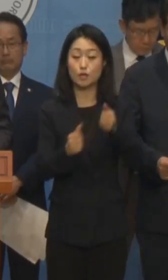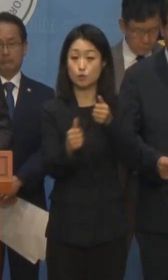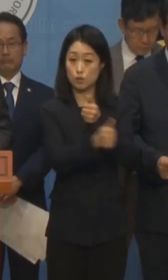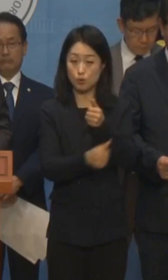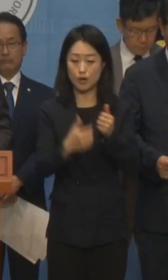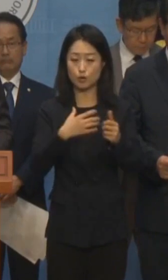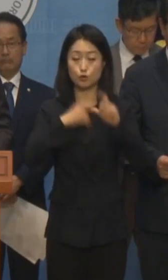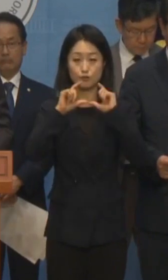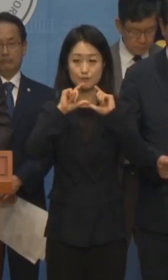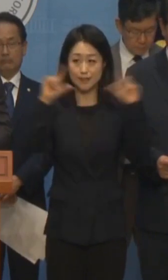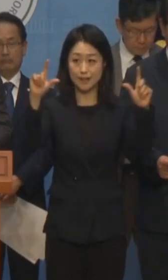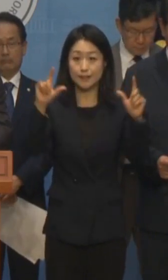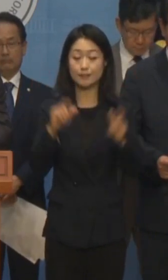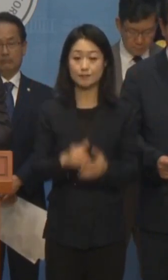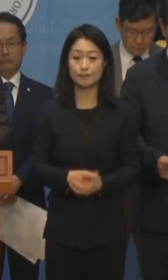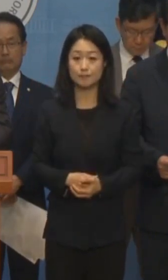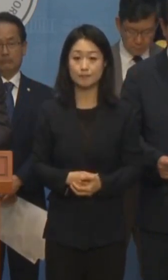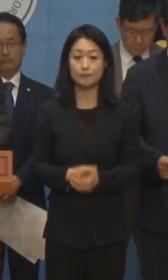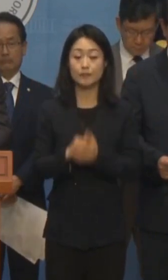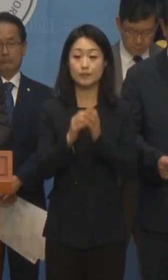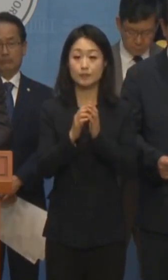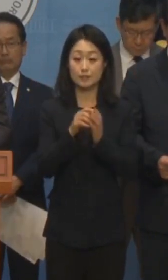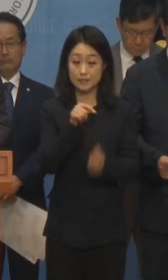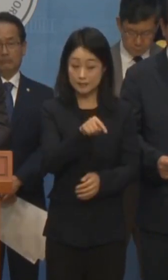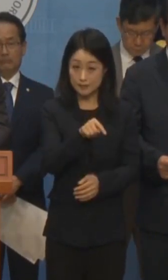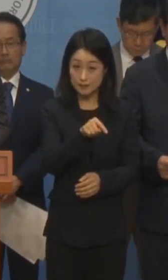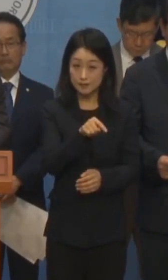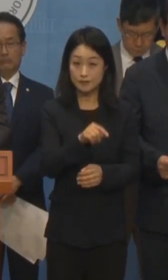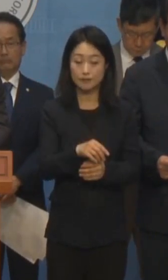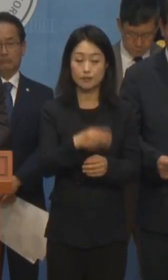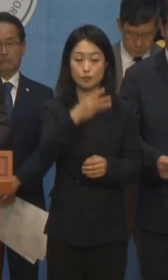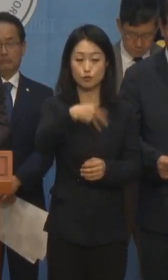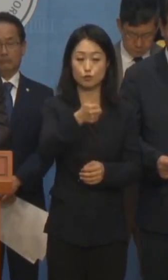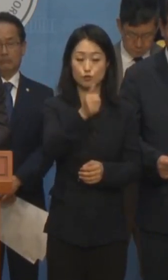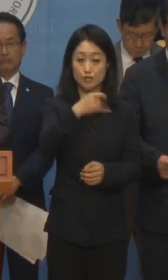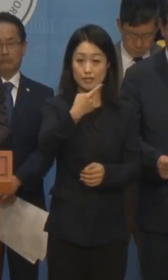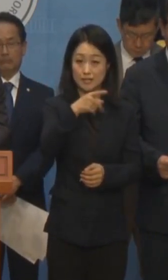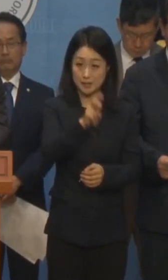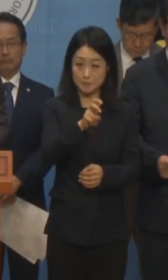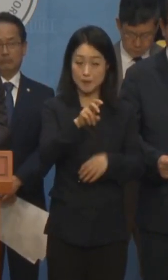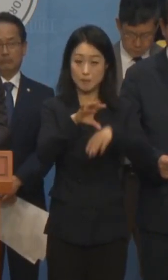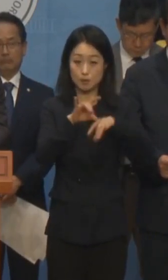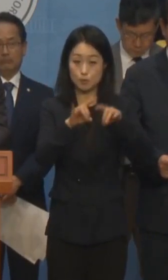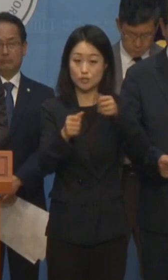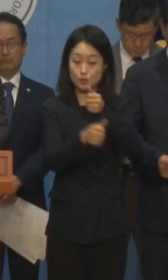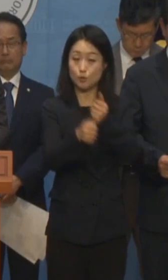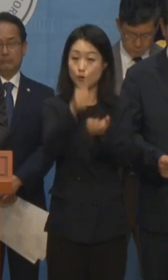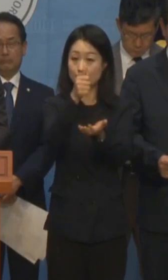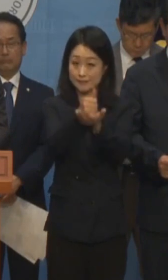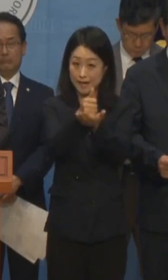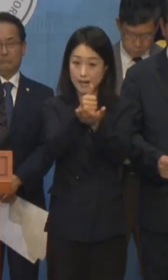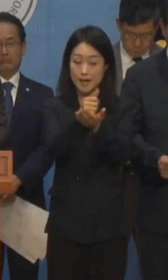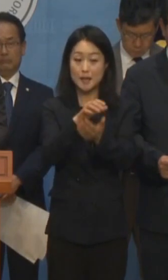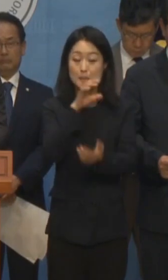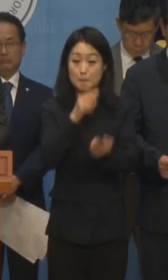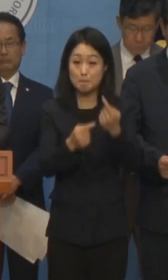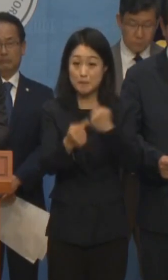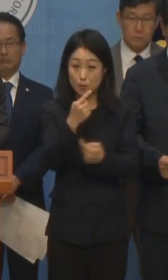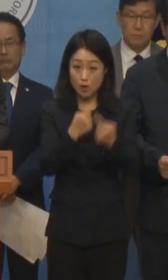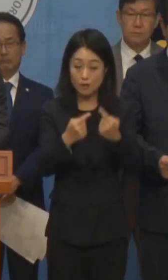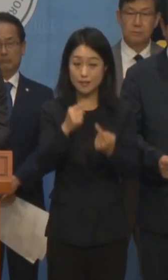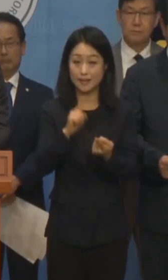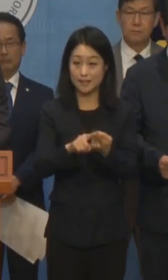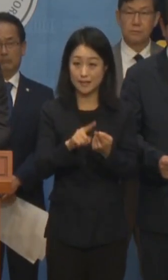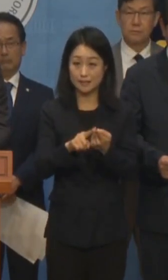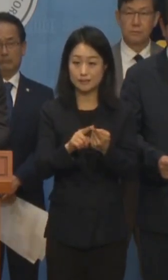국민권익위원회를 규탄한다. 국민권익위원회는 류희림 방송통신심의위원장의 민원사주 의혹에